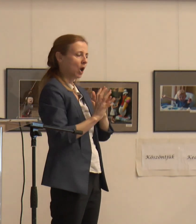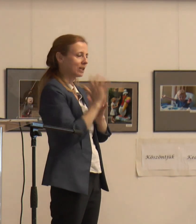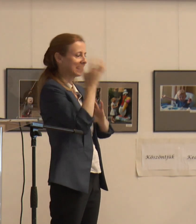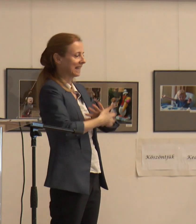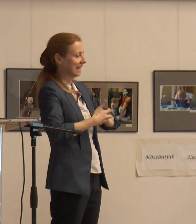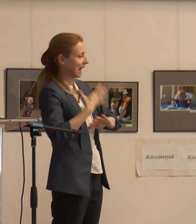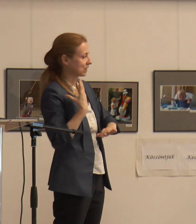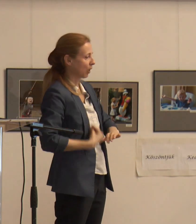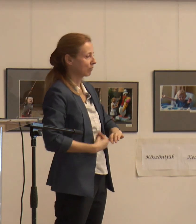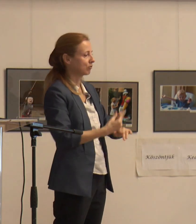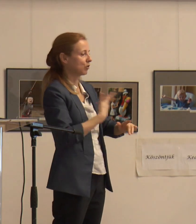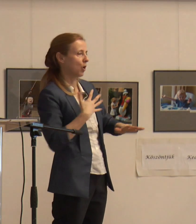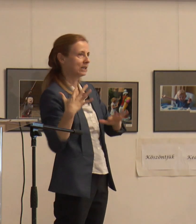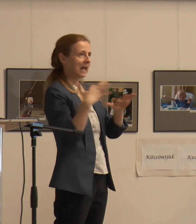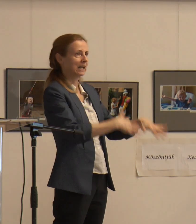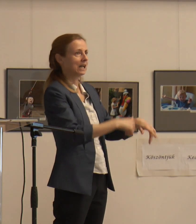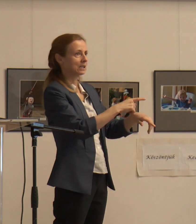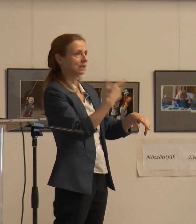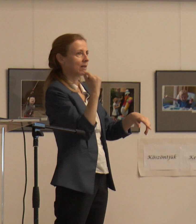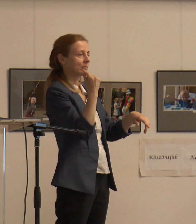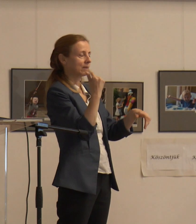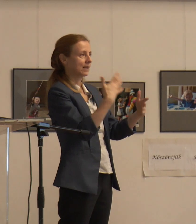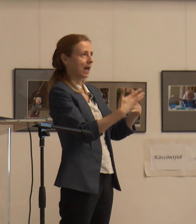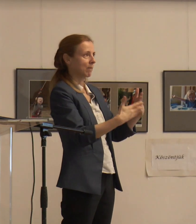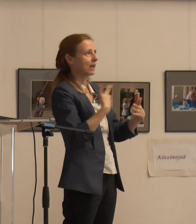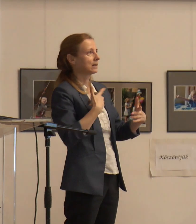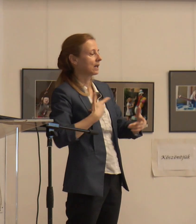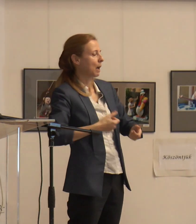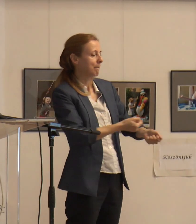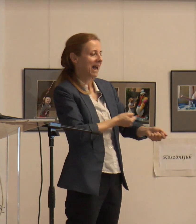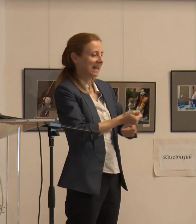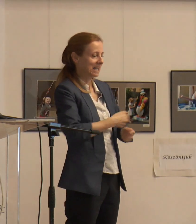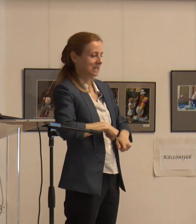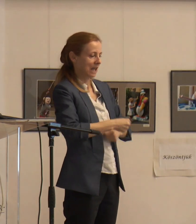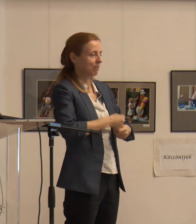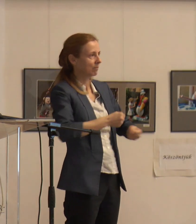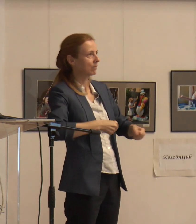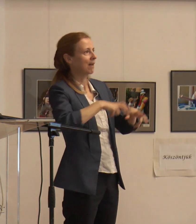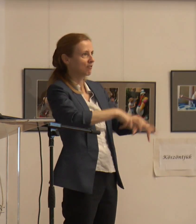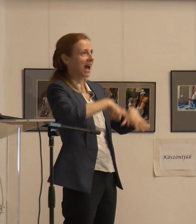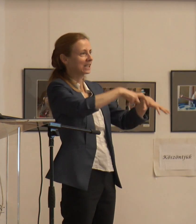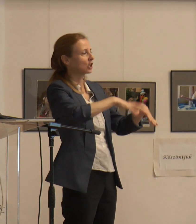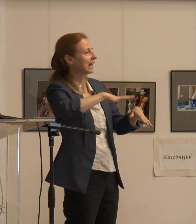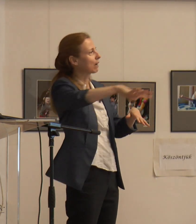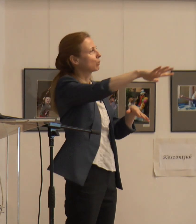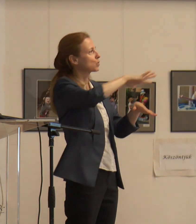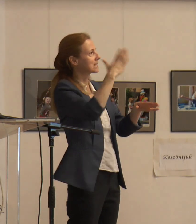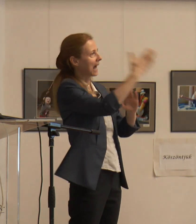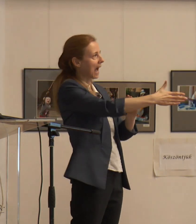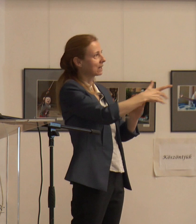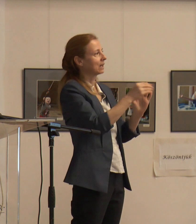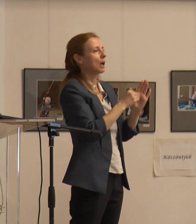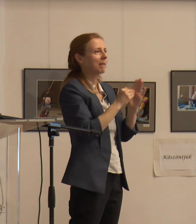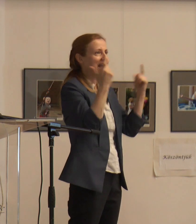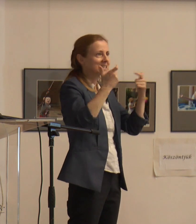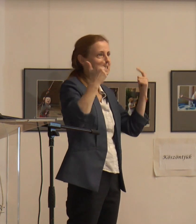föld, nekiesen spalipán termek. Megeresztett antászával vágtaték ki a puszták terére, még a